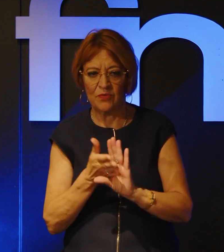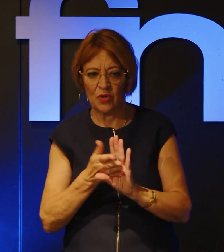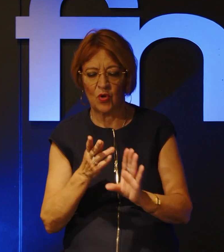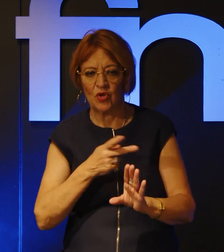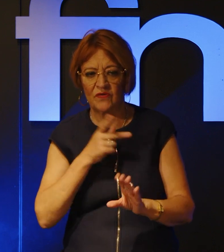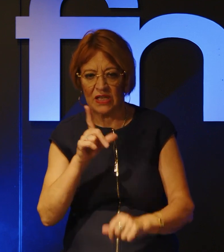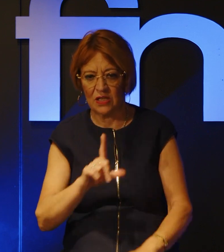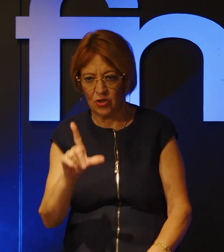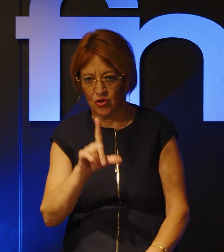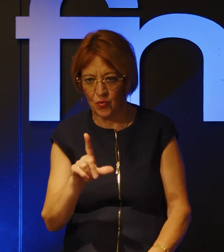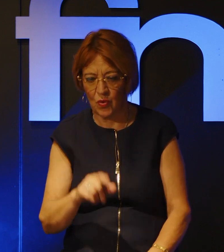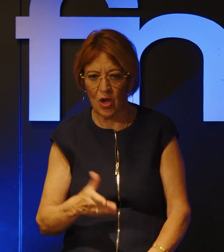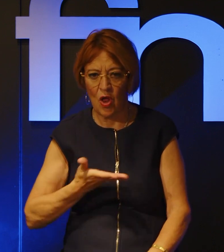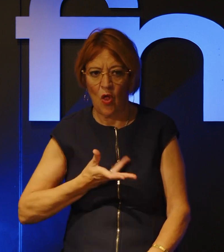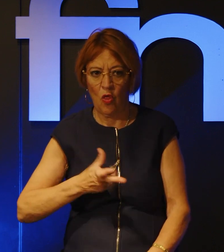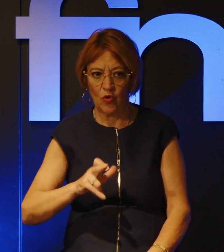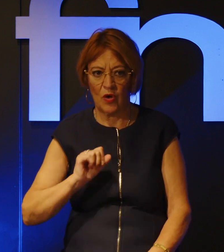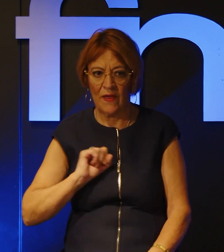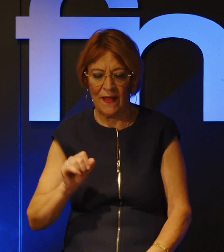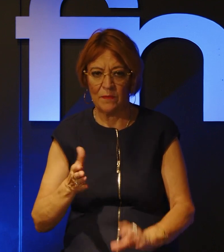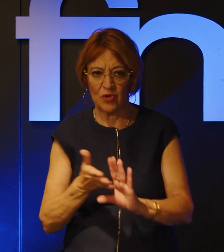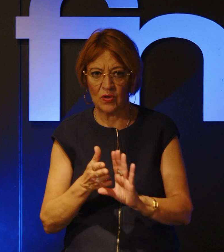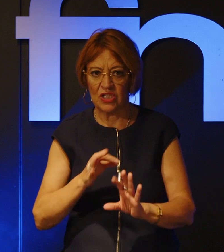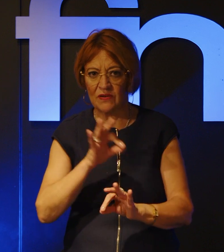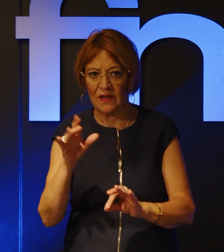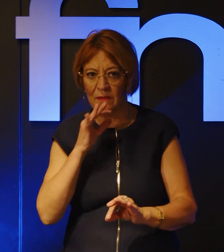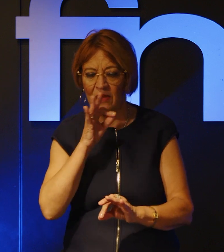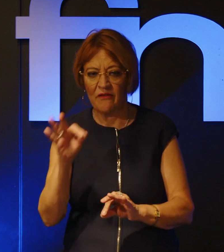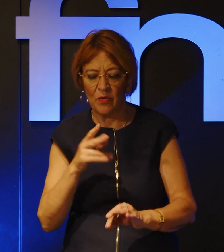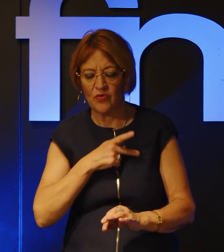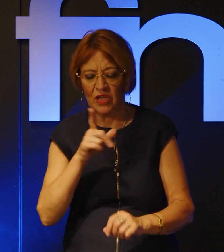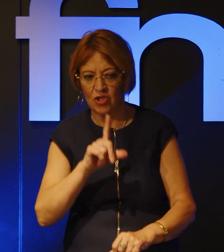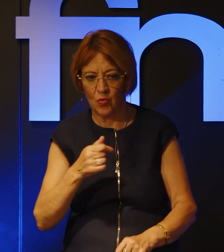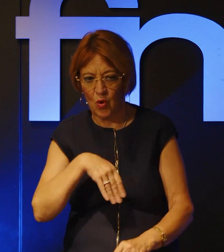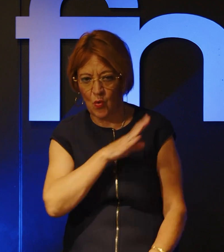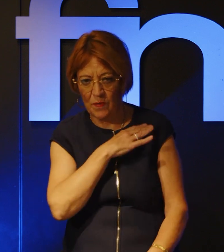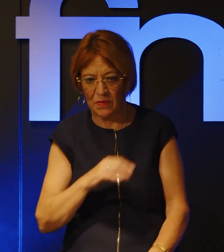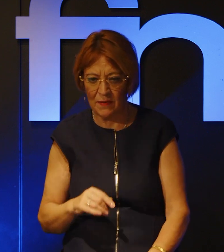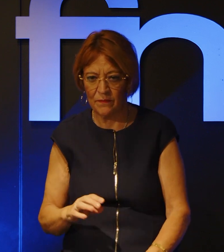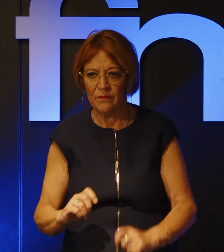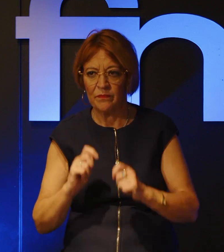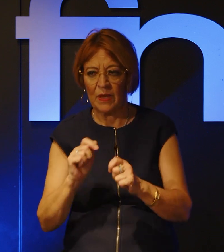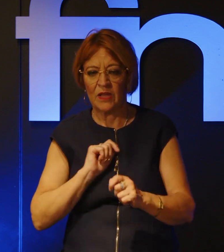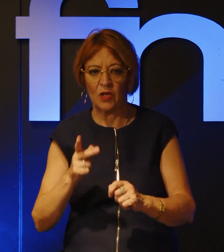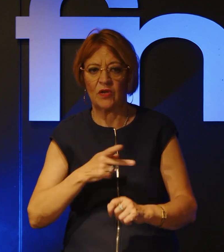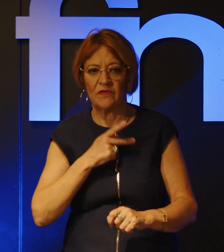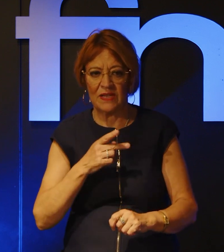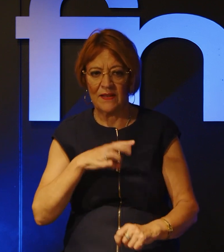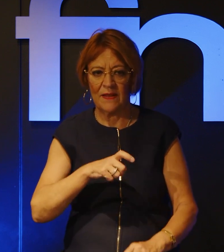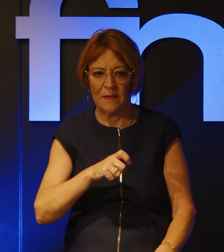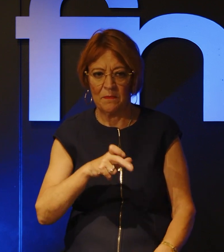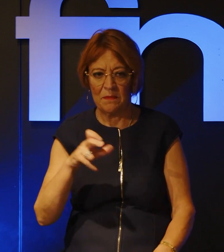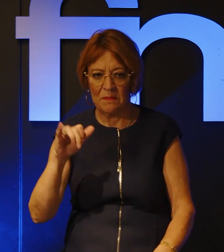Universidade de Lisboa doutorada em psicologia Clínica e da família Pelas universidades de Lisboa e Coimbra passou pela Universidade de medicine